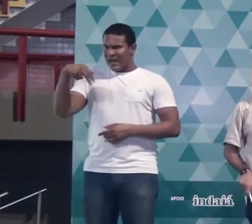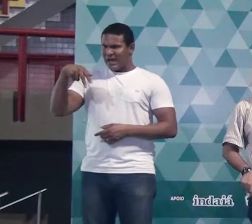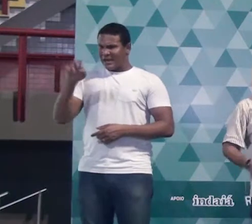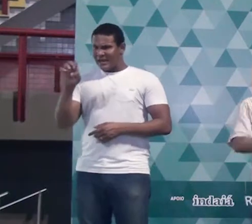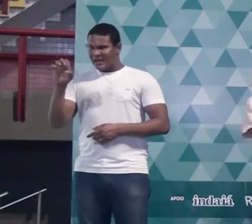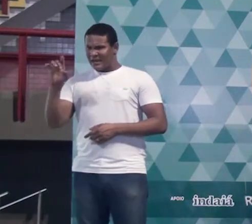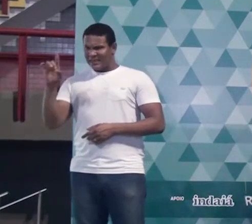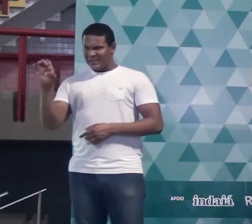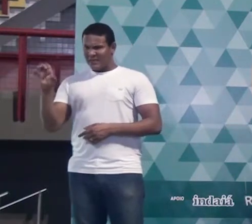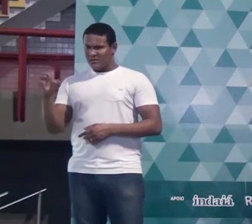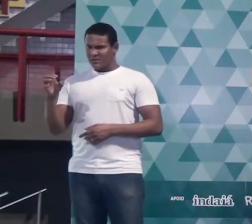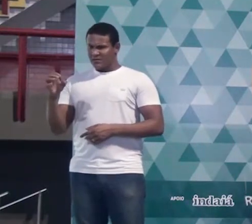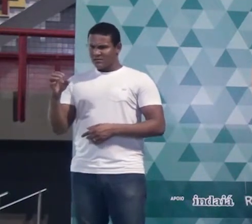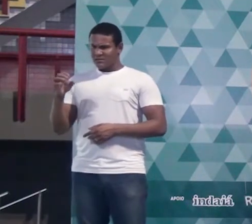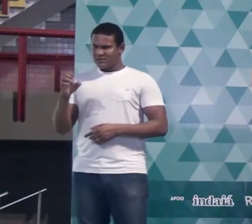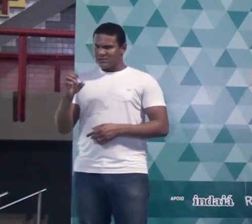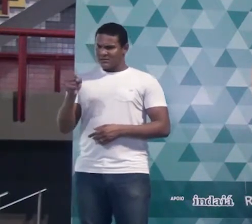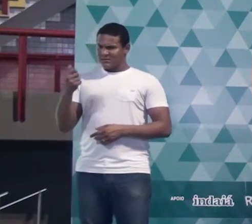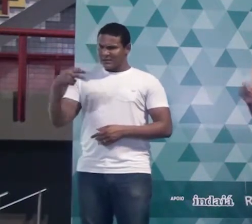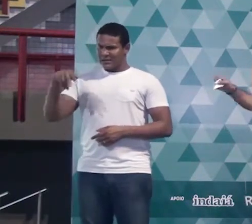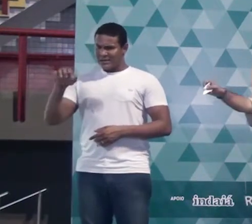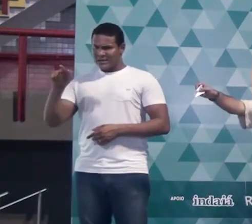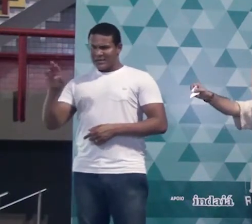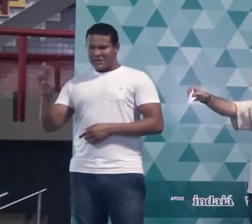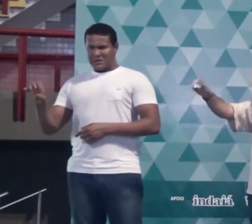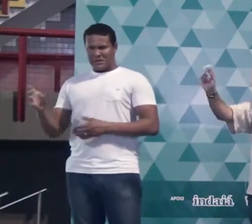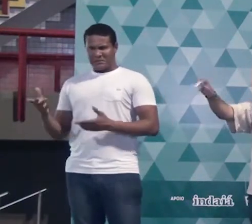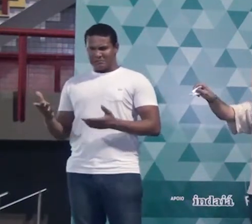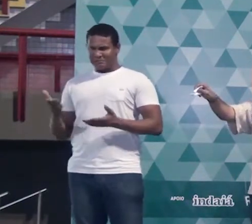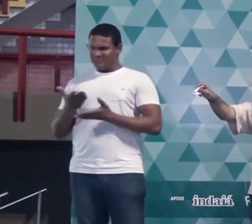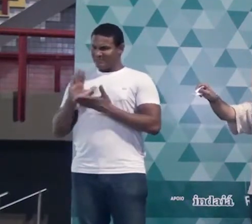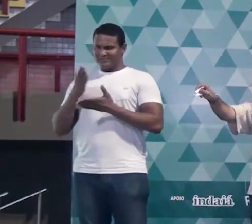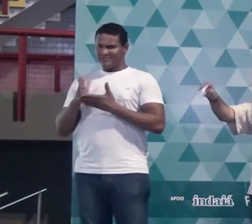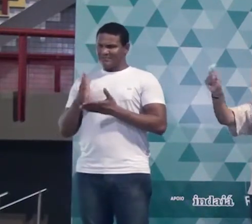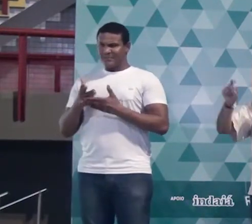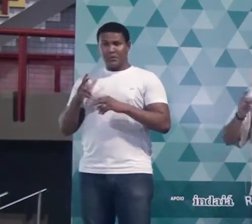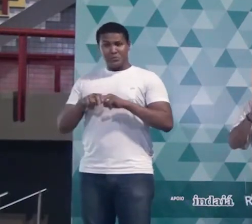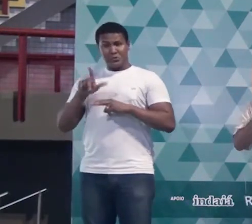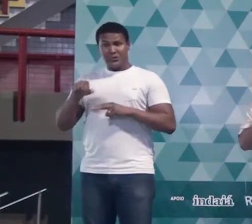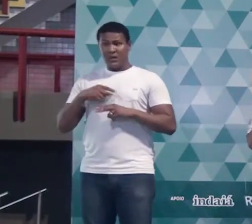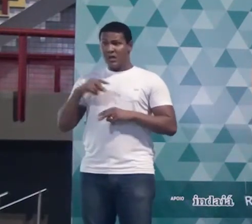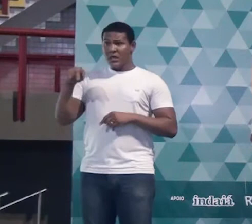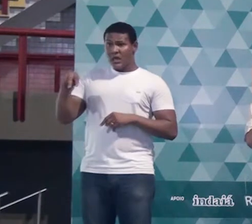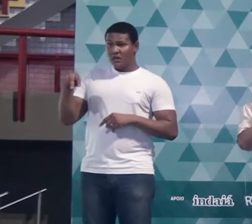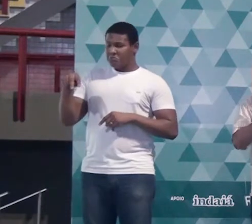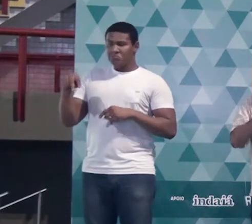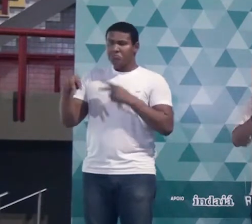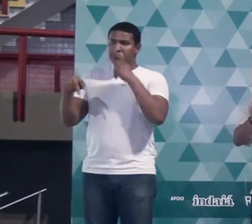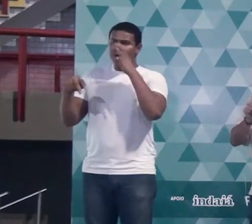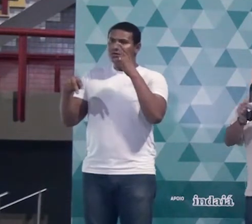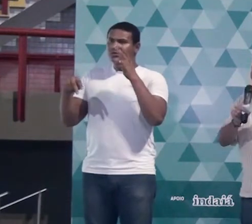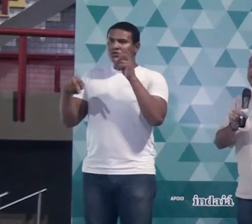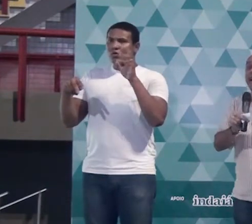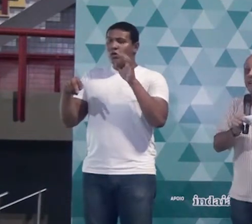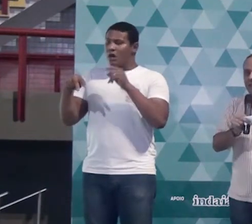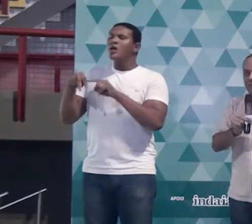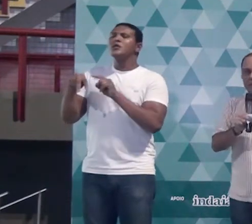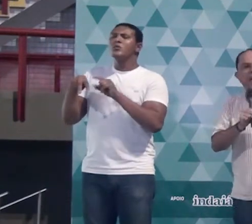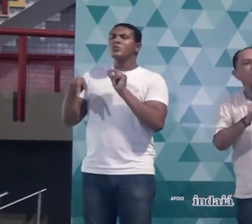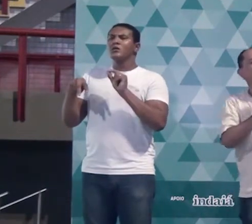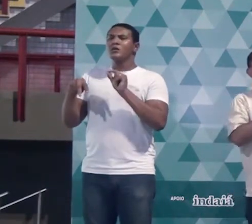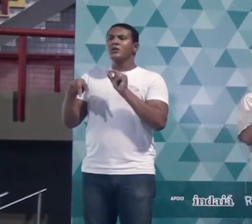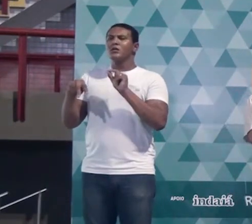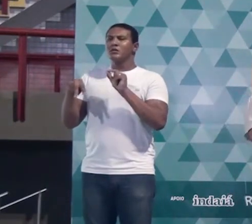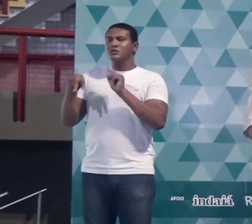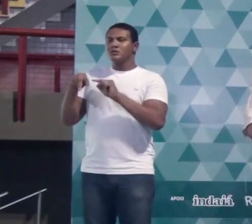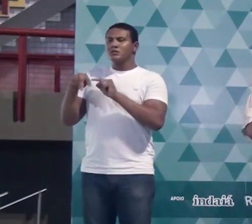teu pé. Ninguém fala assim. Então, meu filho, esse N não é pronunciado. Sabe qual é o papel desse N?